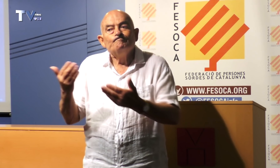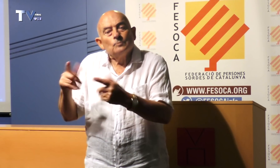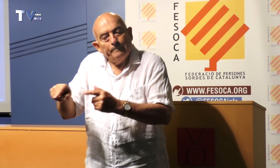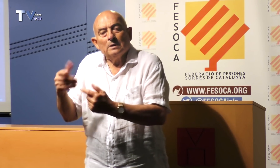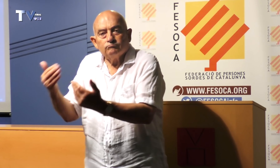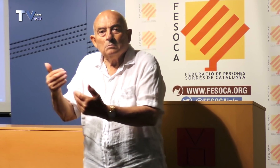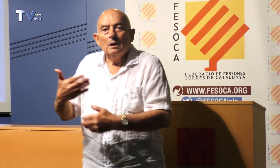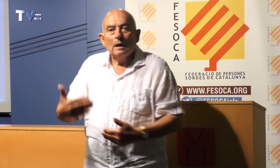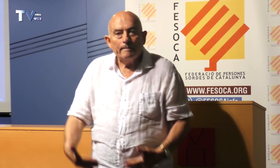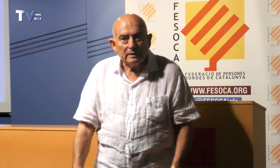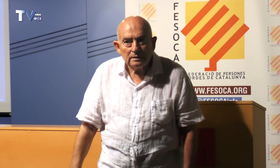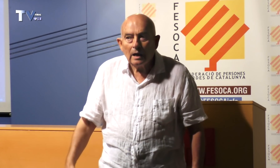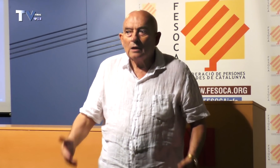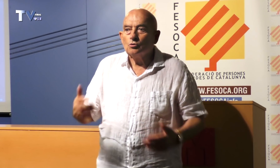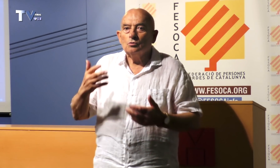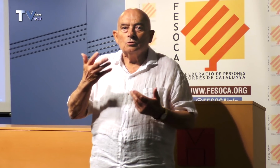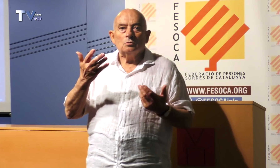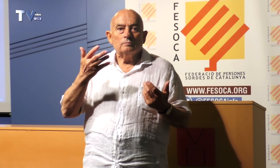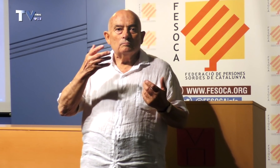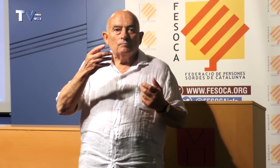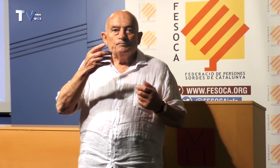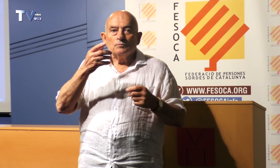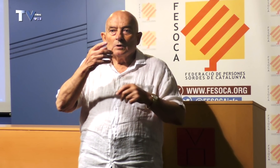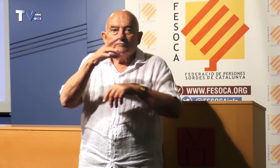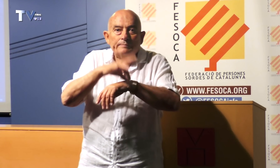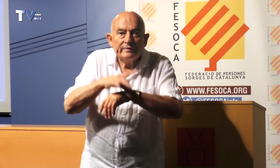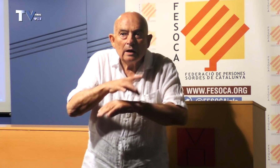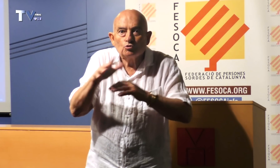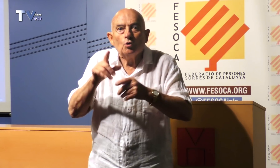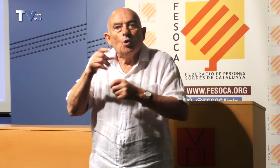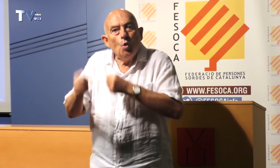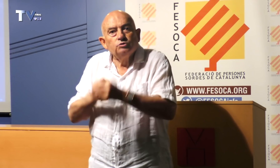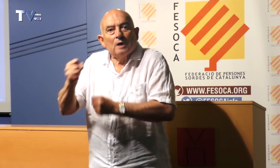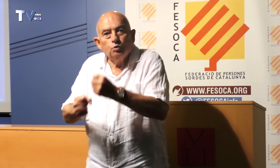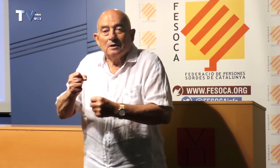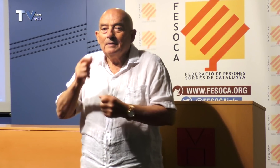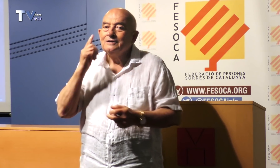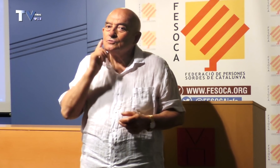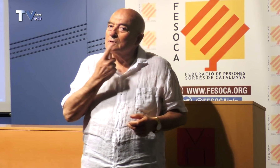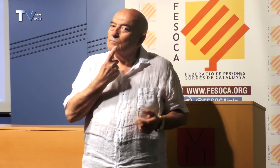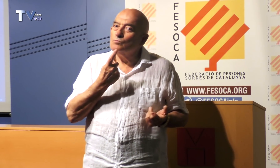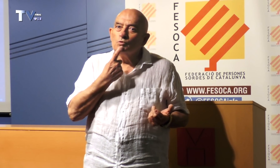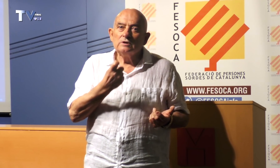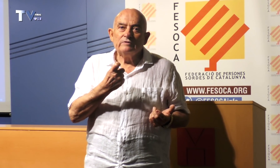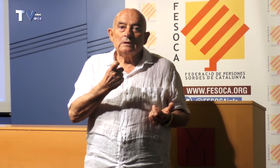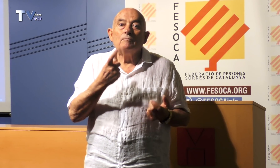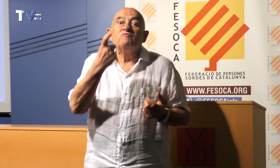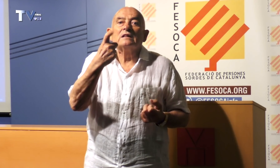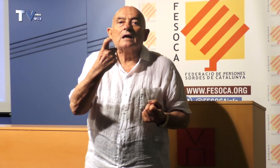guanyar beneficis i també, però bueno, no sé, tema salut, hi ha lluita, però per les persones